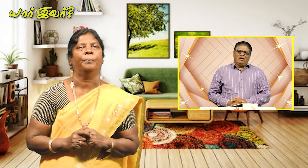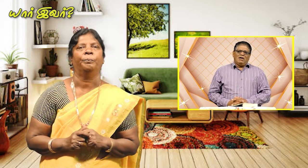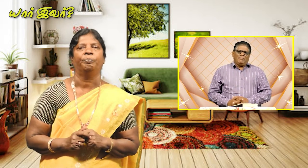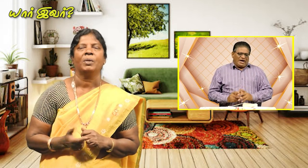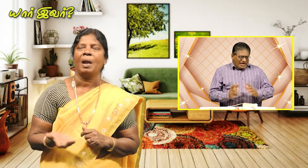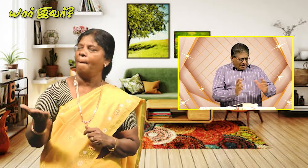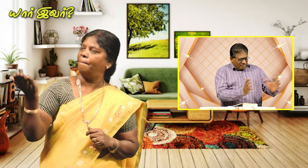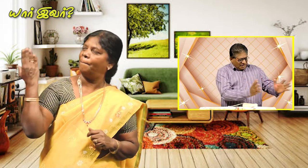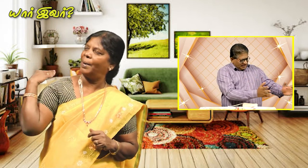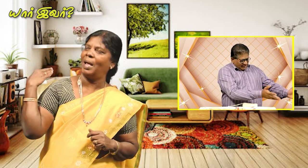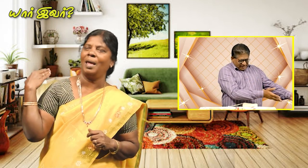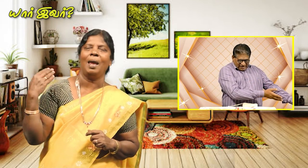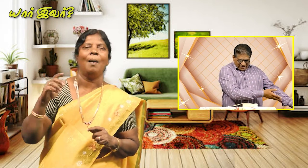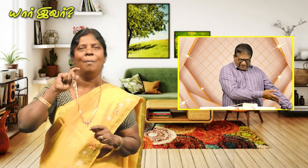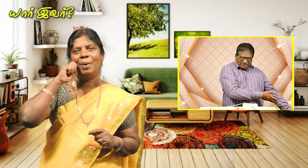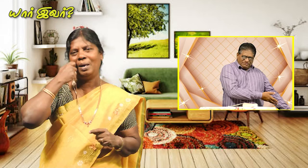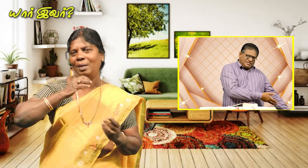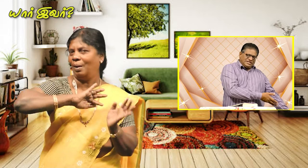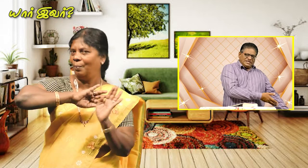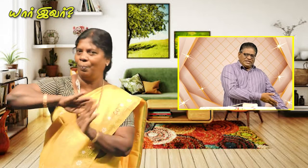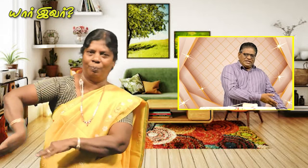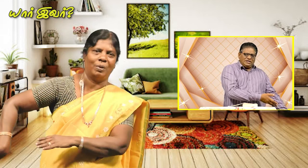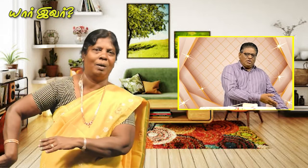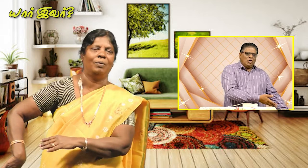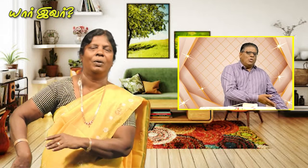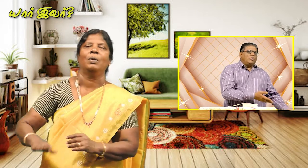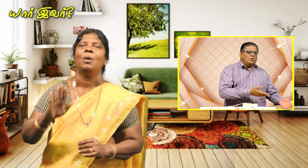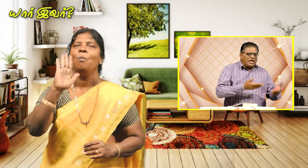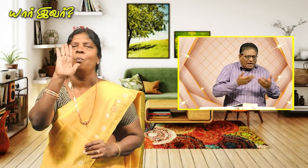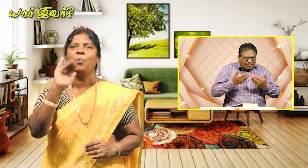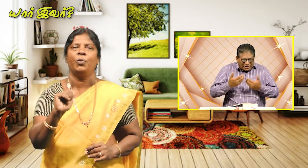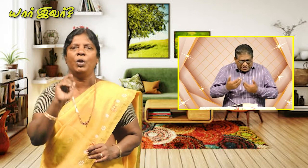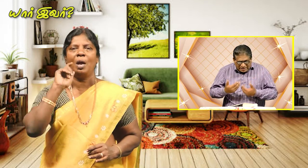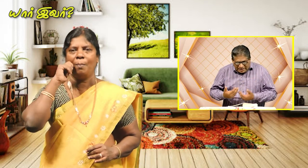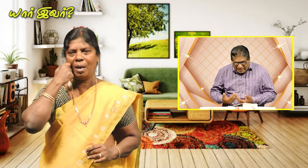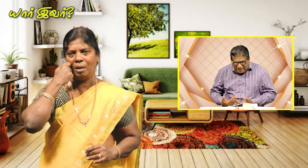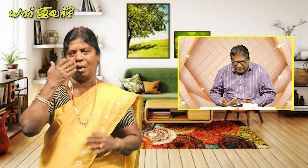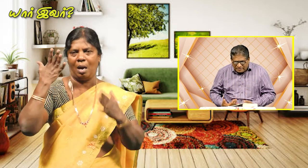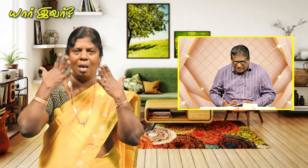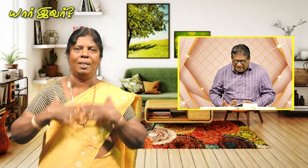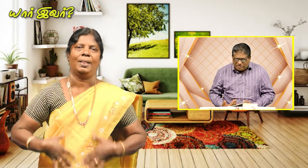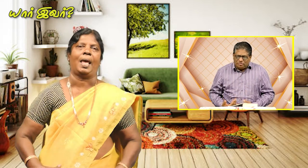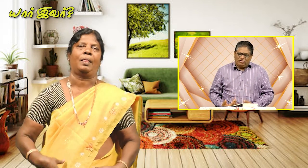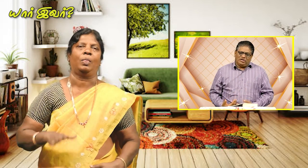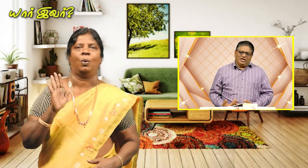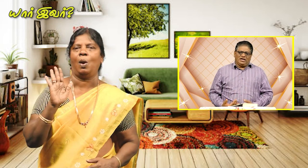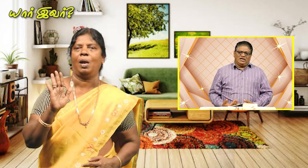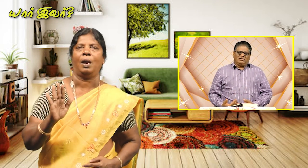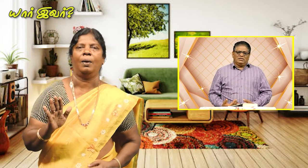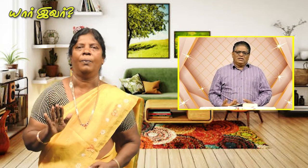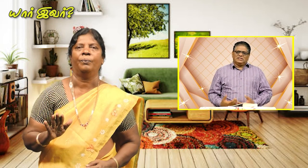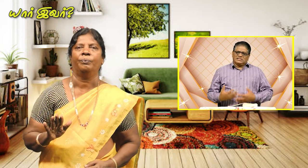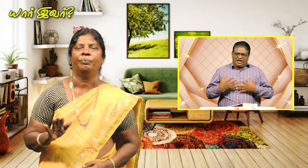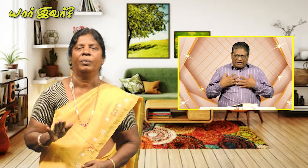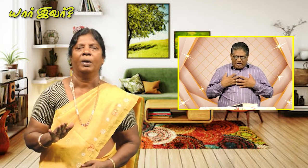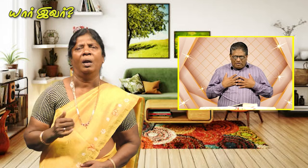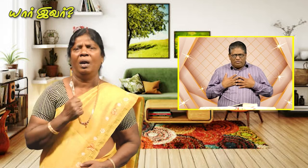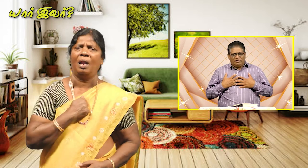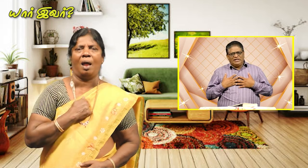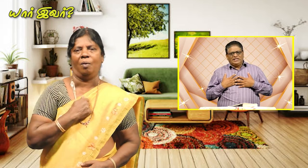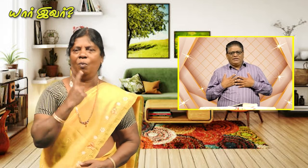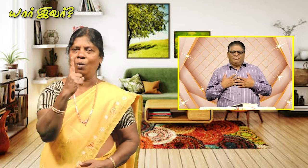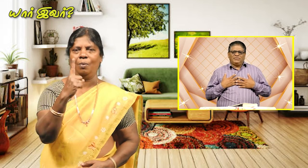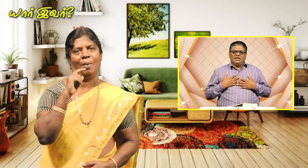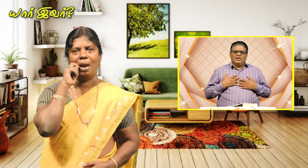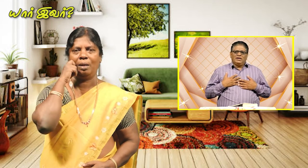சொல்லுகிறார், பழைய மனிதனை கலைந்து விட்டு புதிய மனிதனை தரித்து கொள்ளுங்கள். சார், நான்